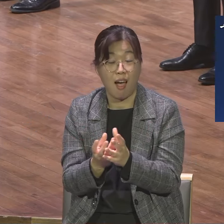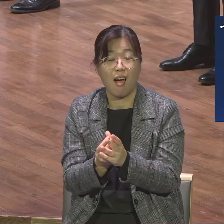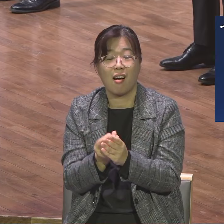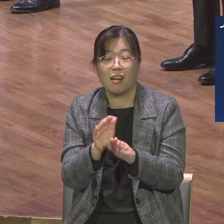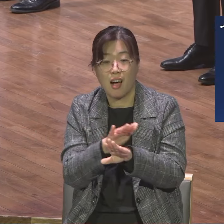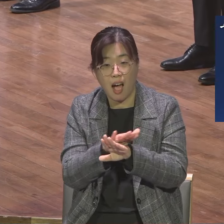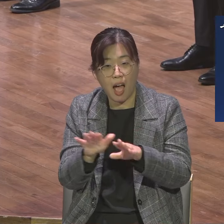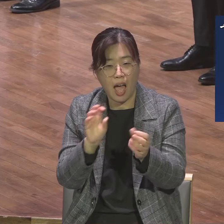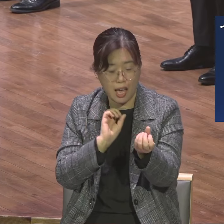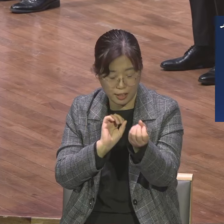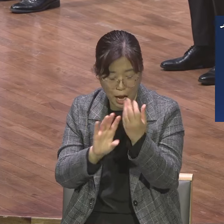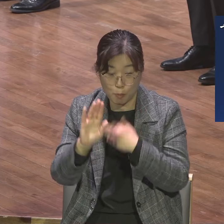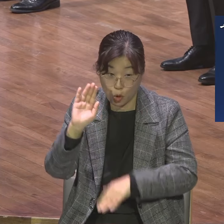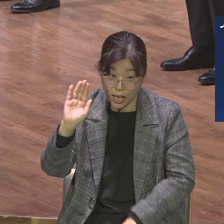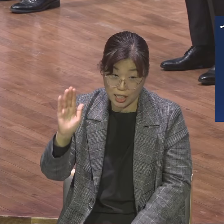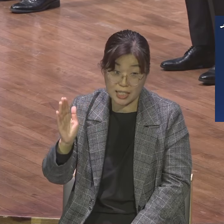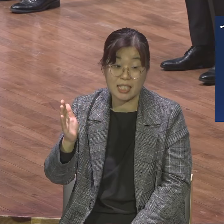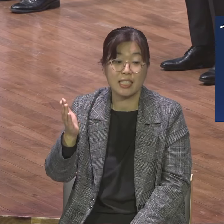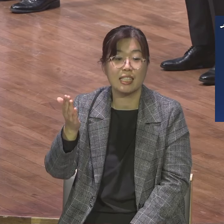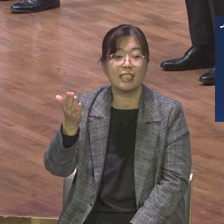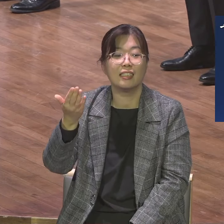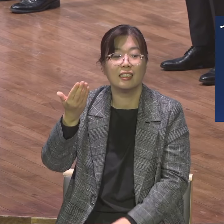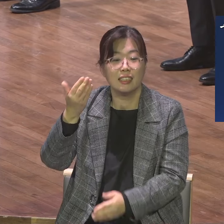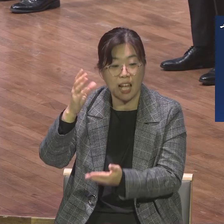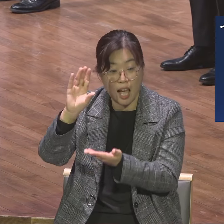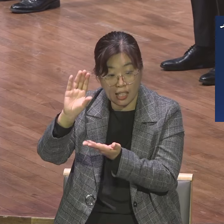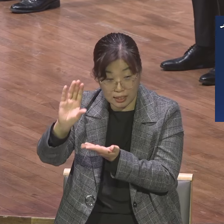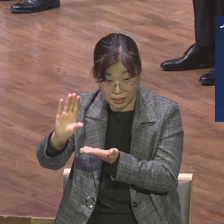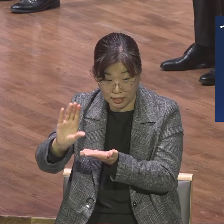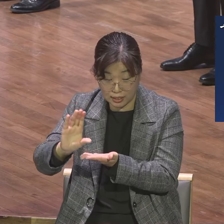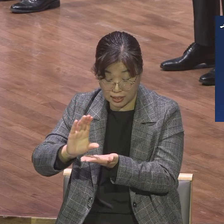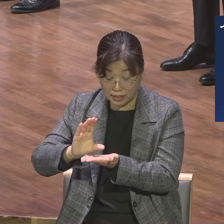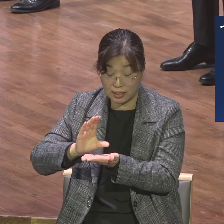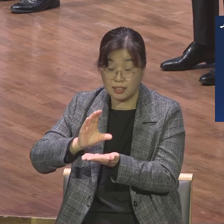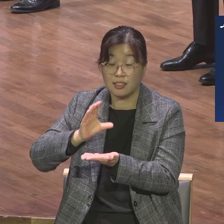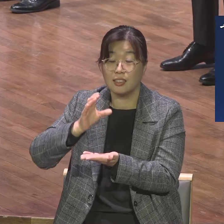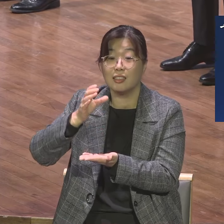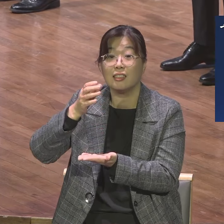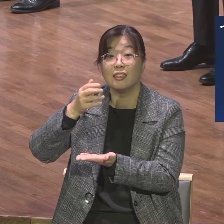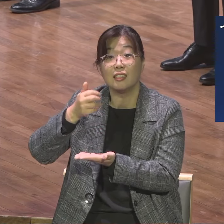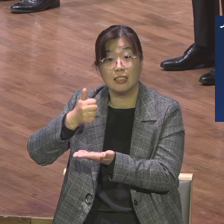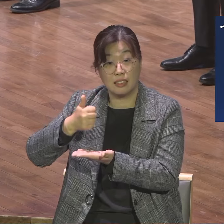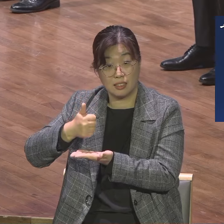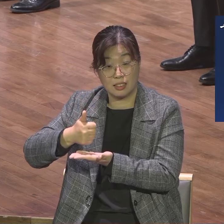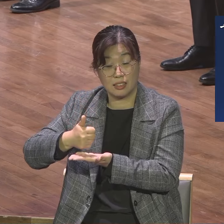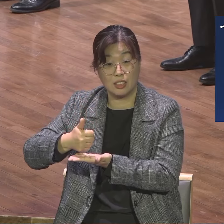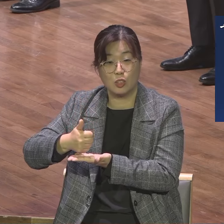완전한 대답 되시는 그